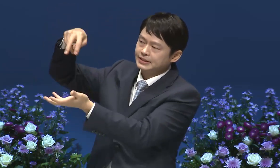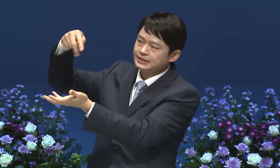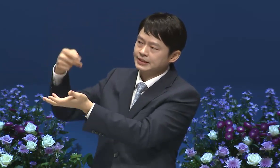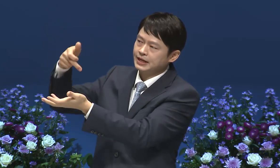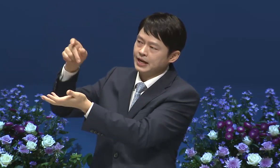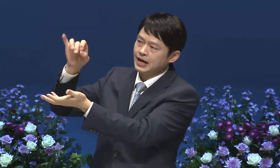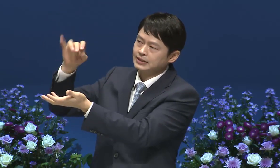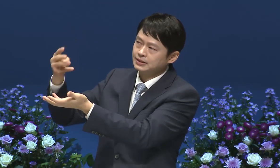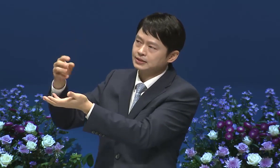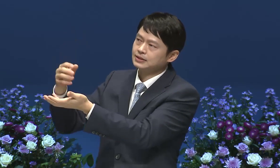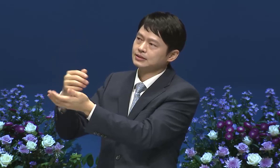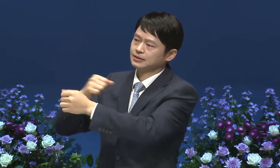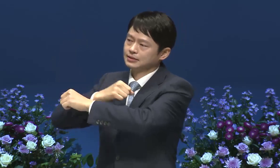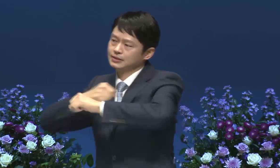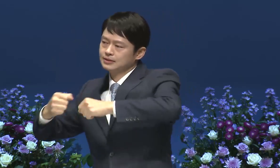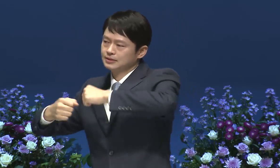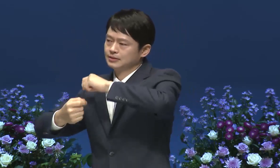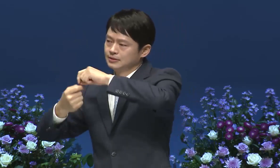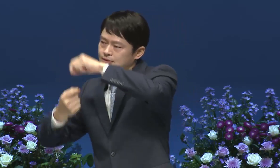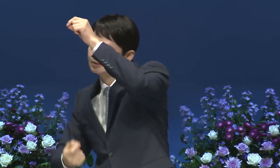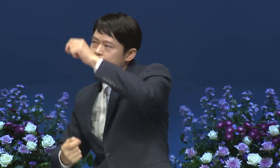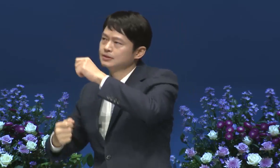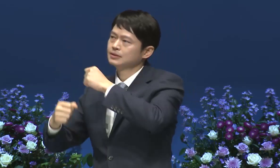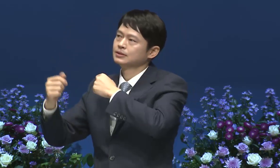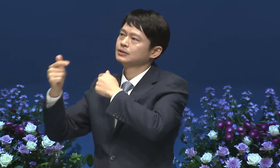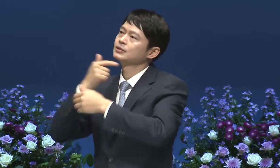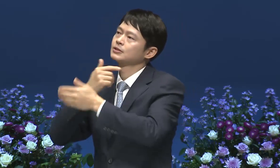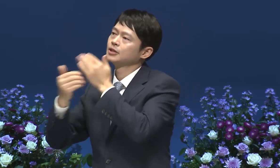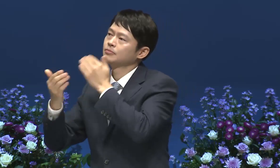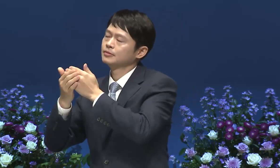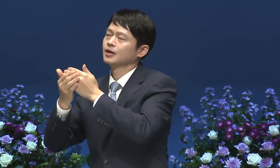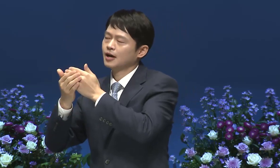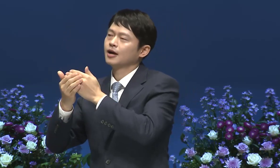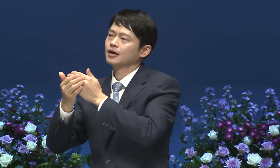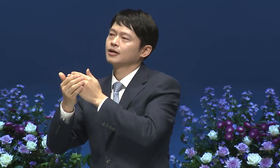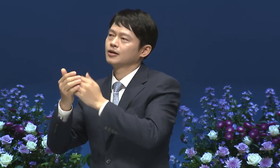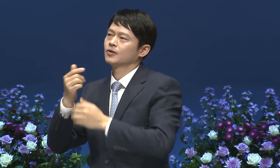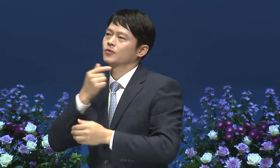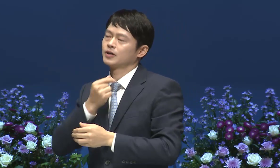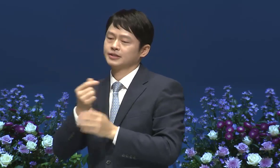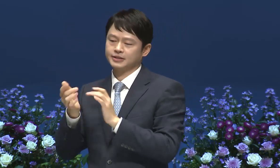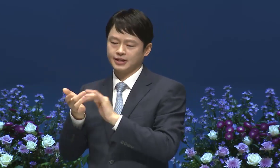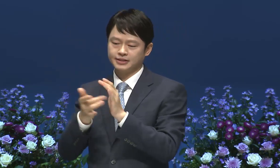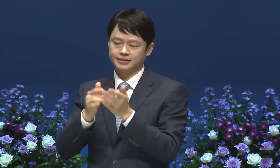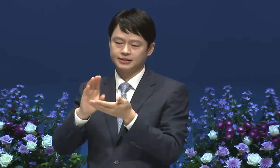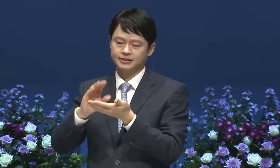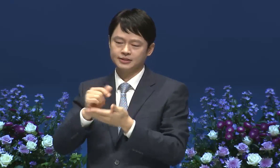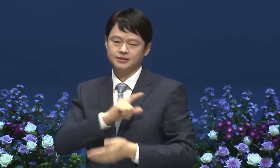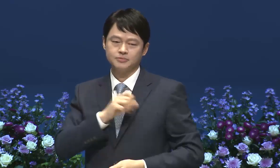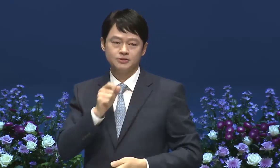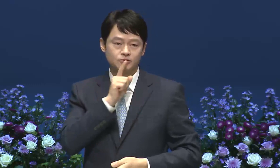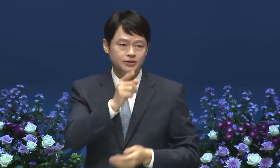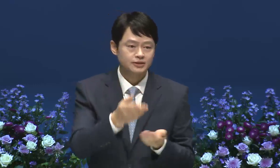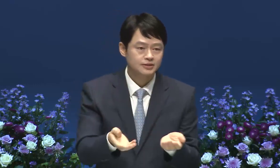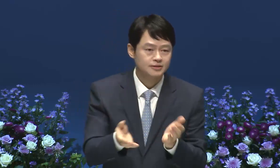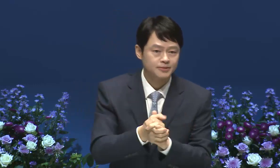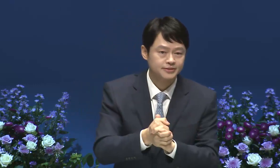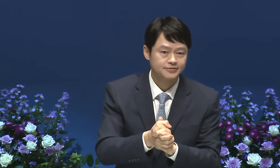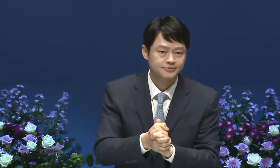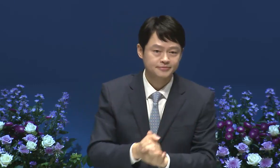모든 것을 할 수 있기 때문에 우리는 우리의 스케일이 아닌 하나님의 스케일을 체험해야 합니다. 여러분도 그 스케일을